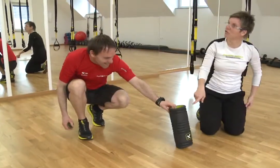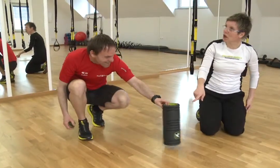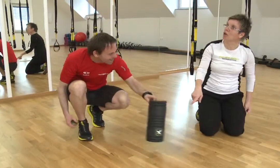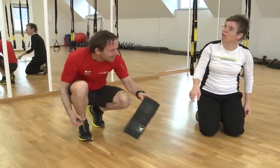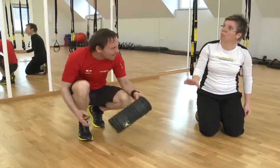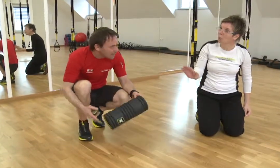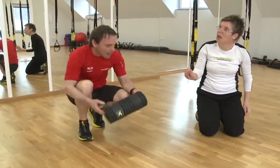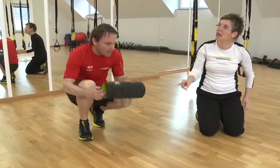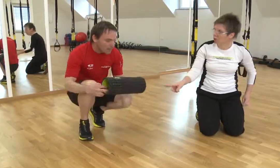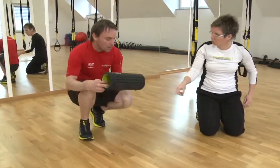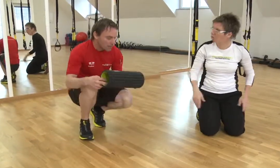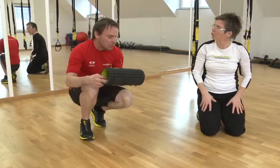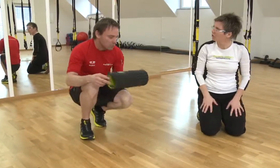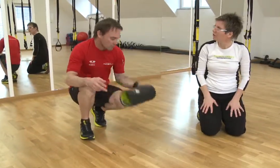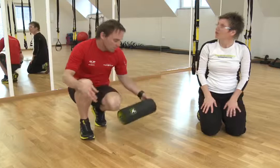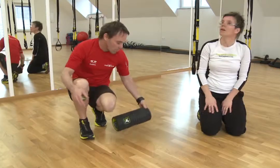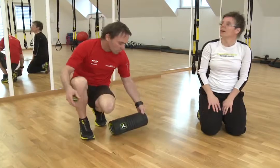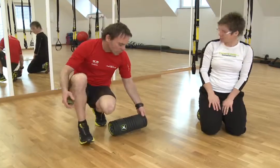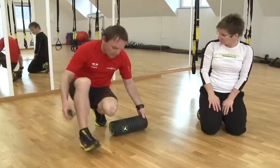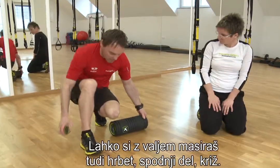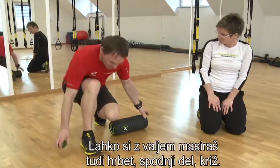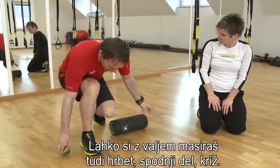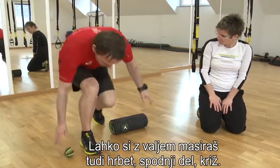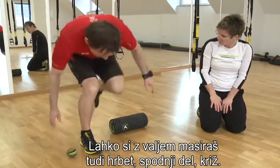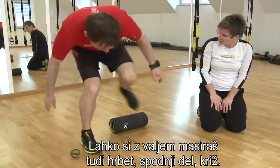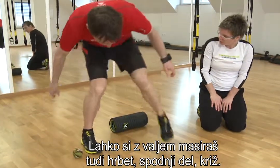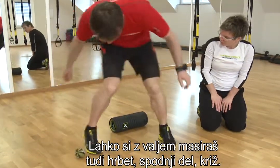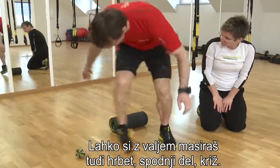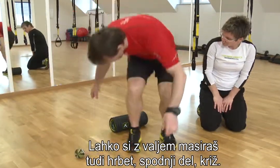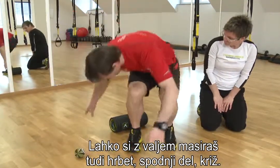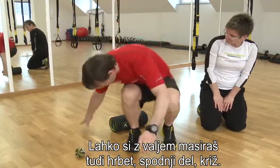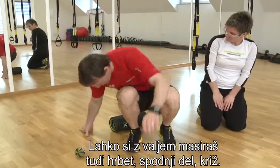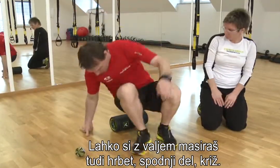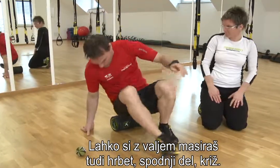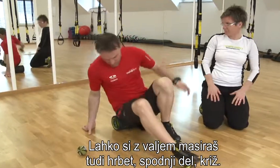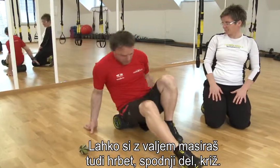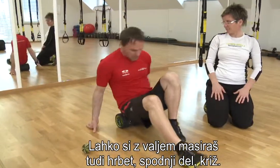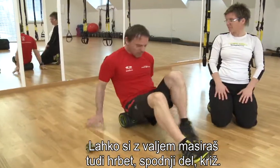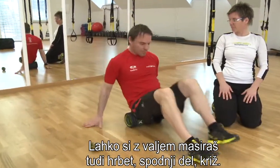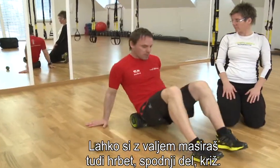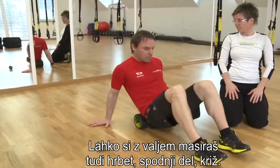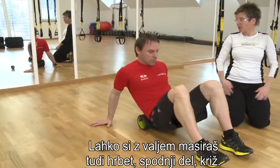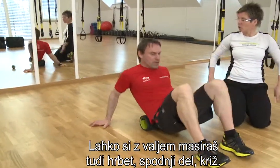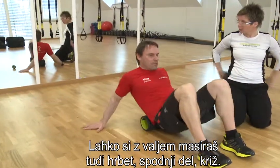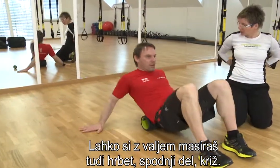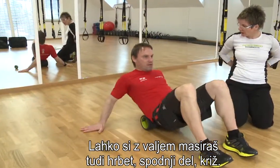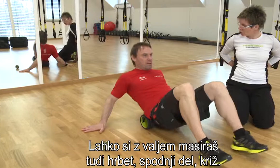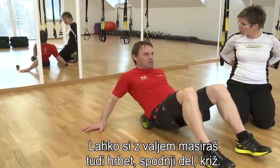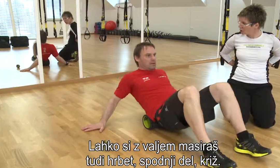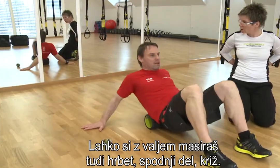Kaj to? Drugače je to recimo lahko tudi hrbet, ne? Hrbet. Ta spodnji del, ne? Ja,